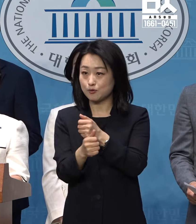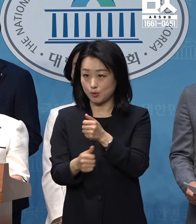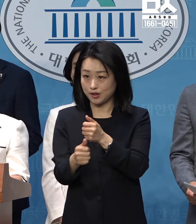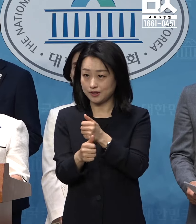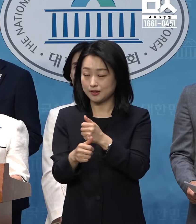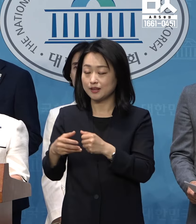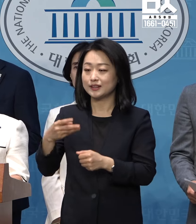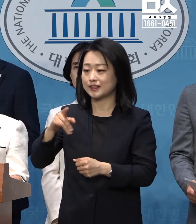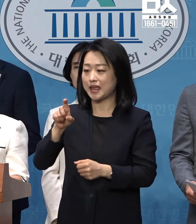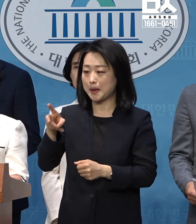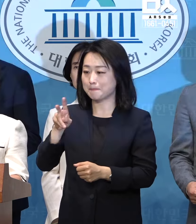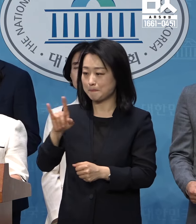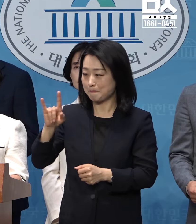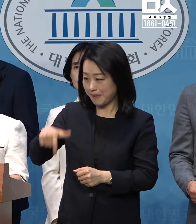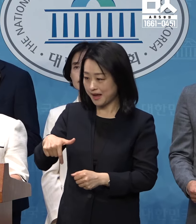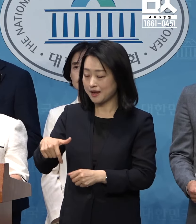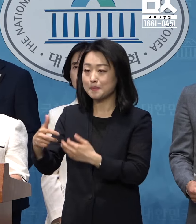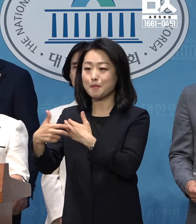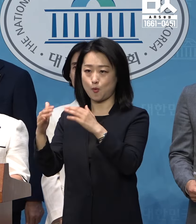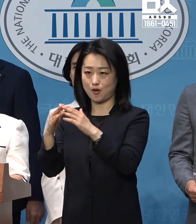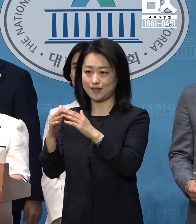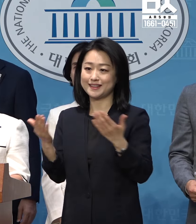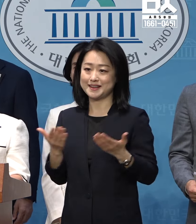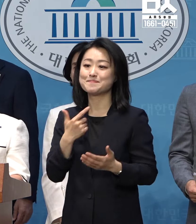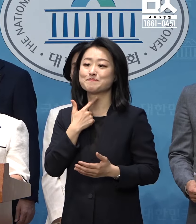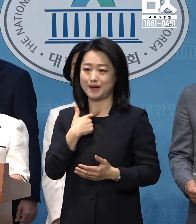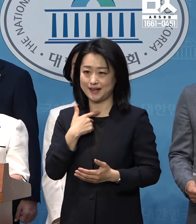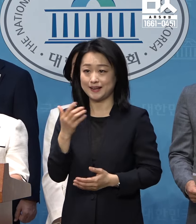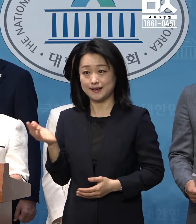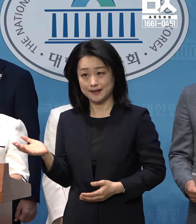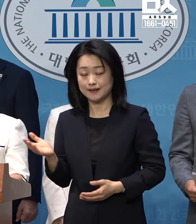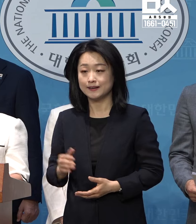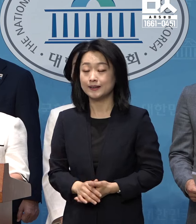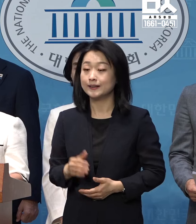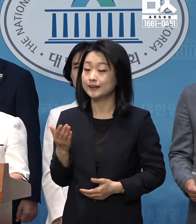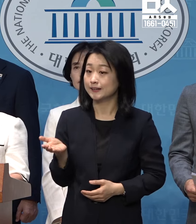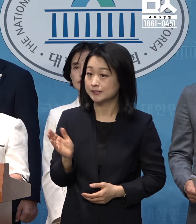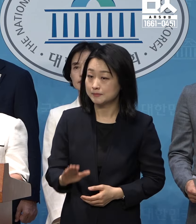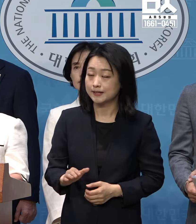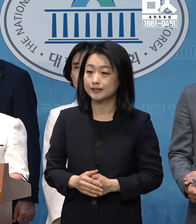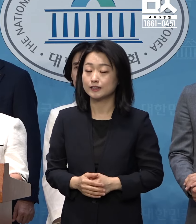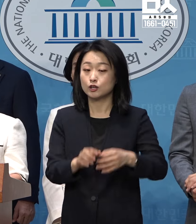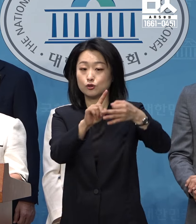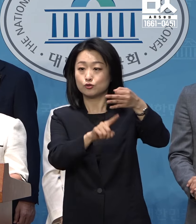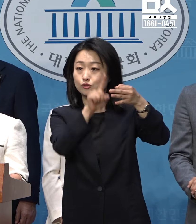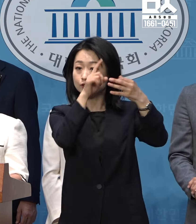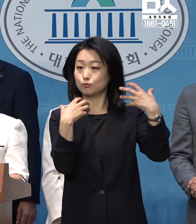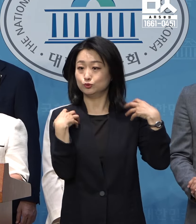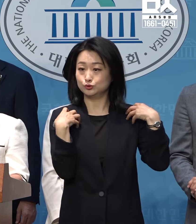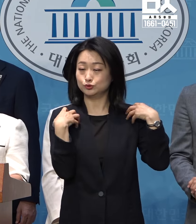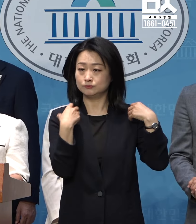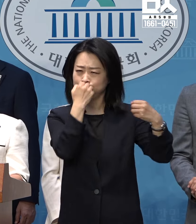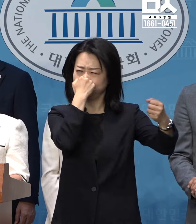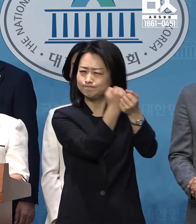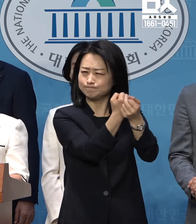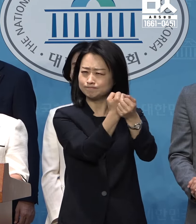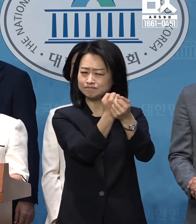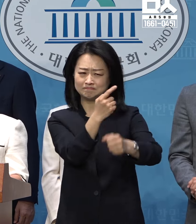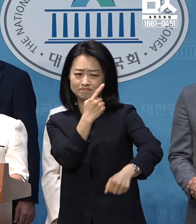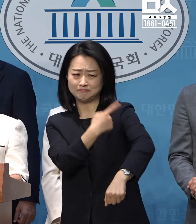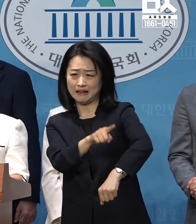태백병원에서 우리 사회 현장에서 지켰습니다. 하지만 윤석열 정권의 무모,